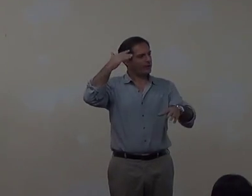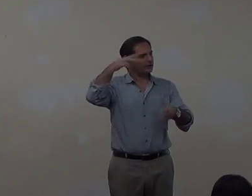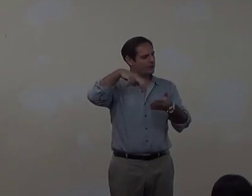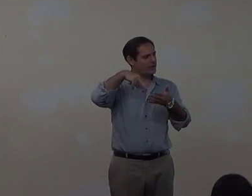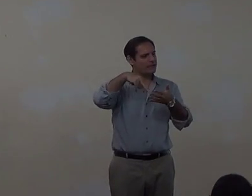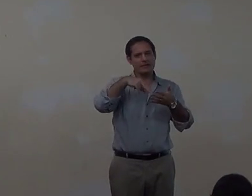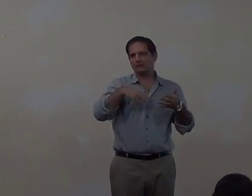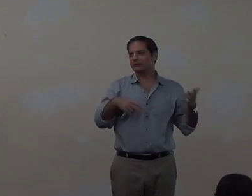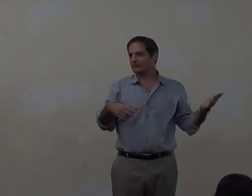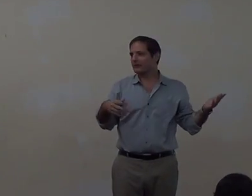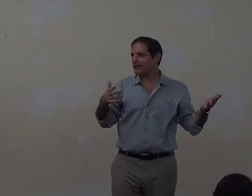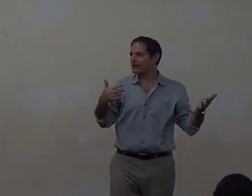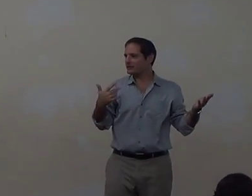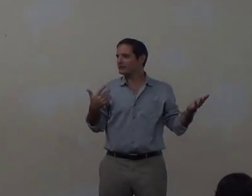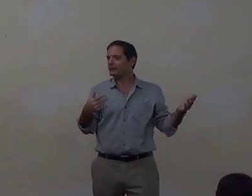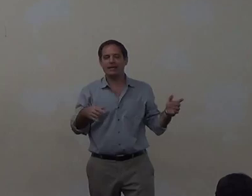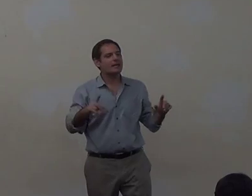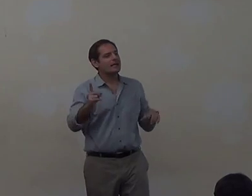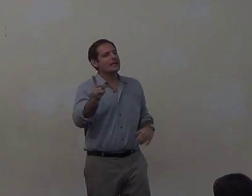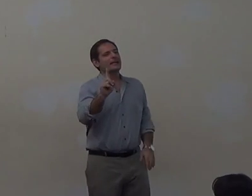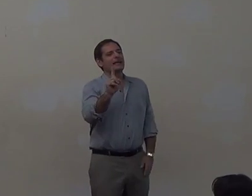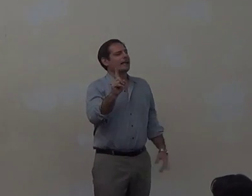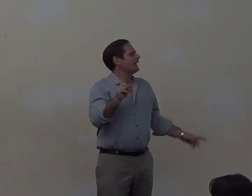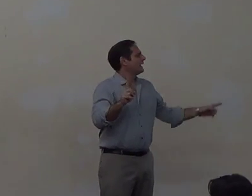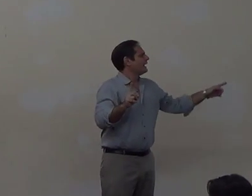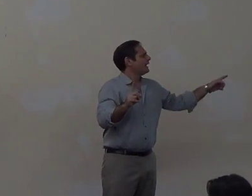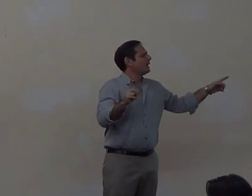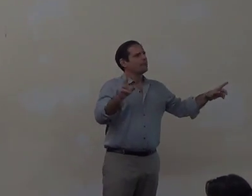¿Lo sabían? ¿Lo habían leído? ¿Lo habían leído? ¿Ok?